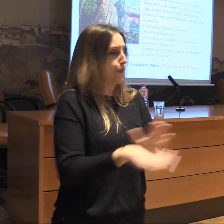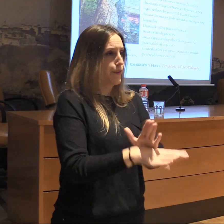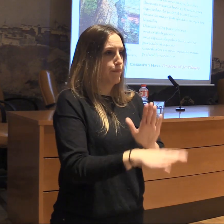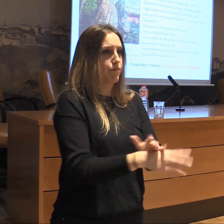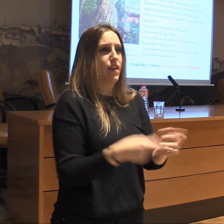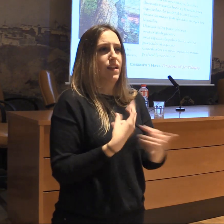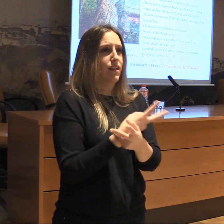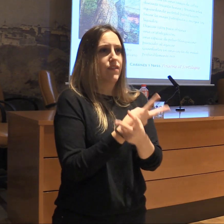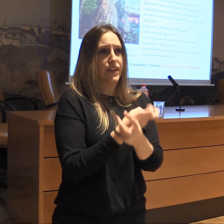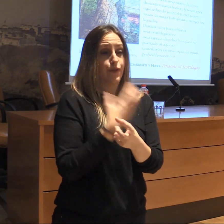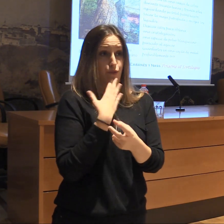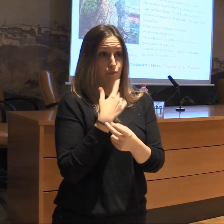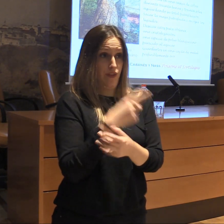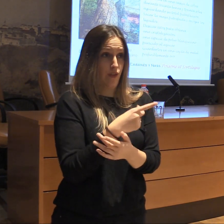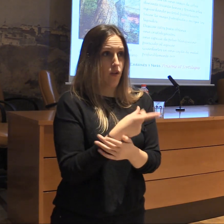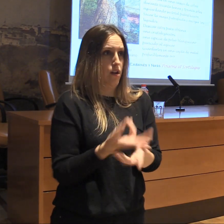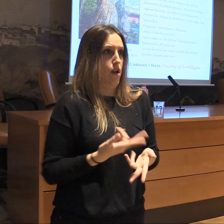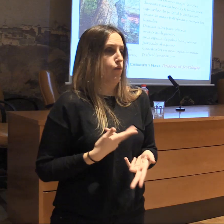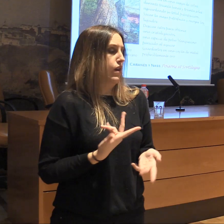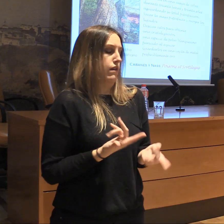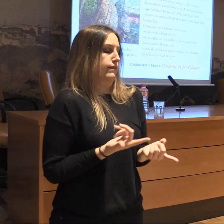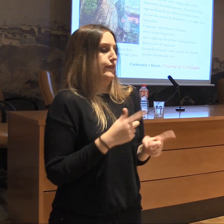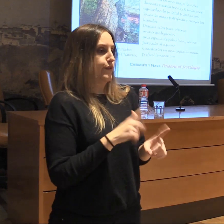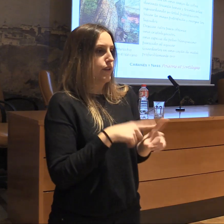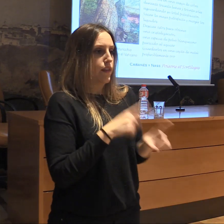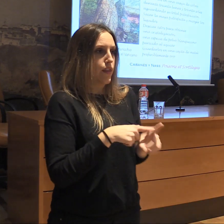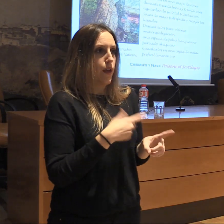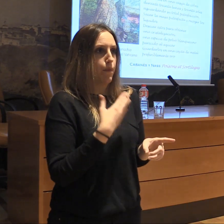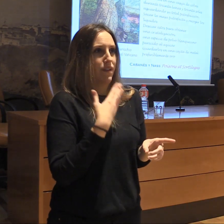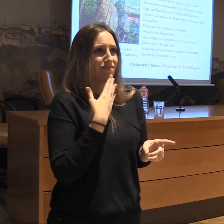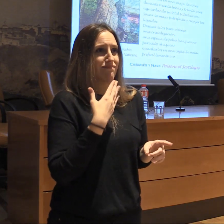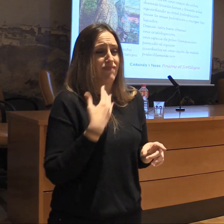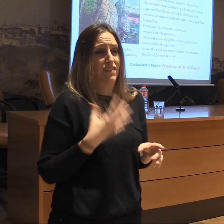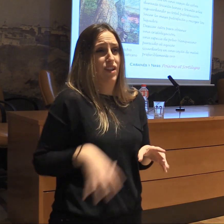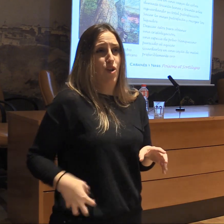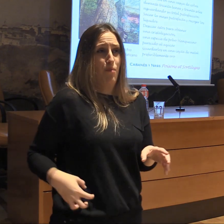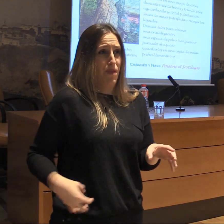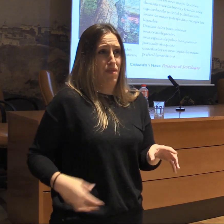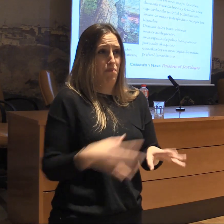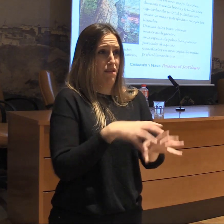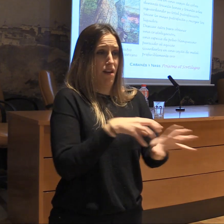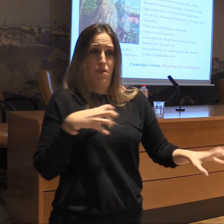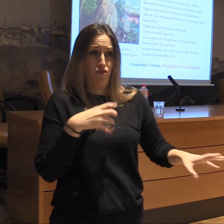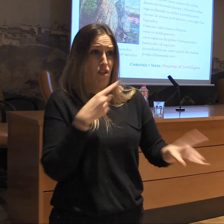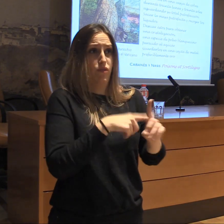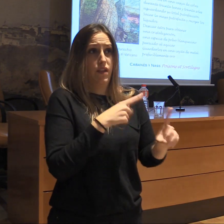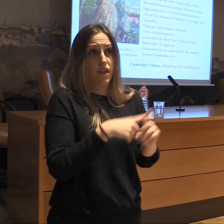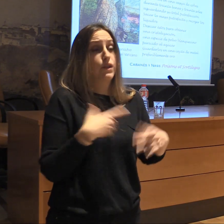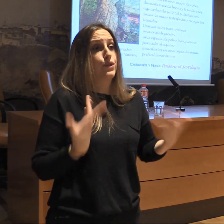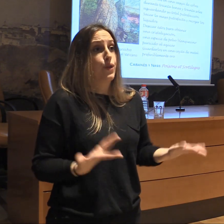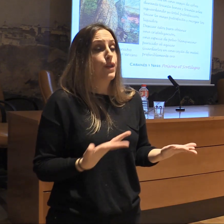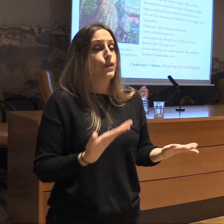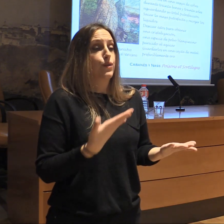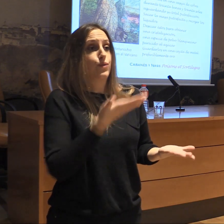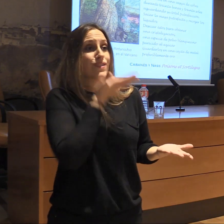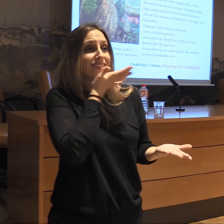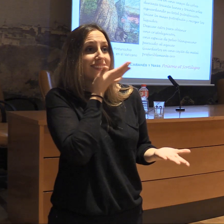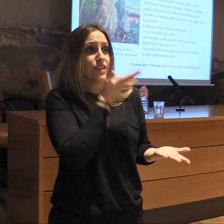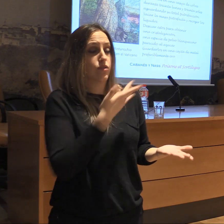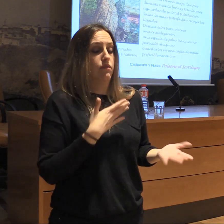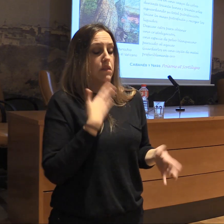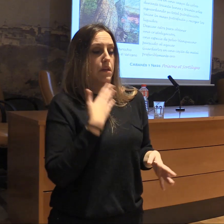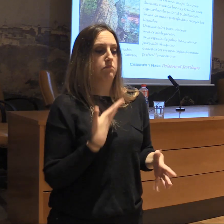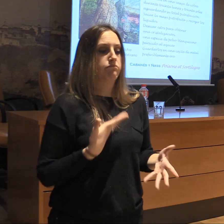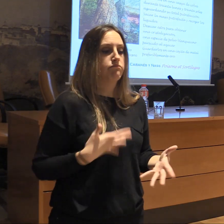digo, era un arma usada prácticamente por todos los príncipes renacentistas, entonces un signo de estatus era que todos